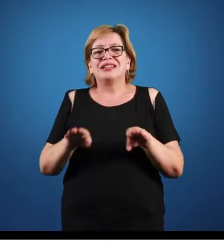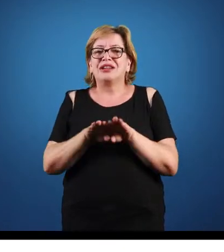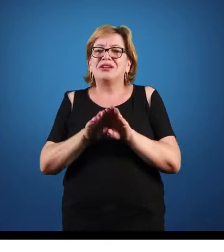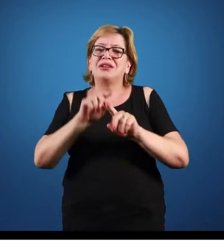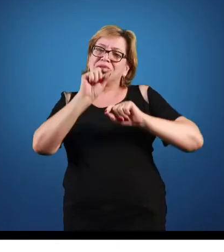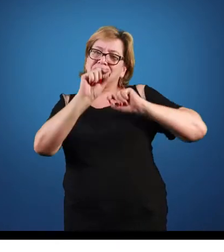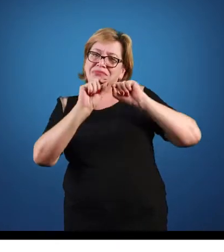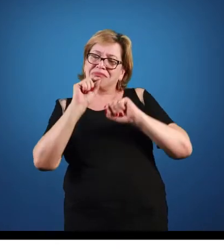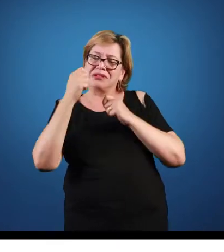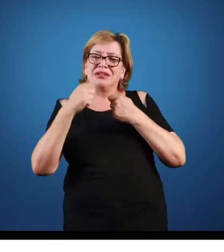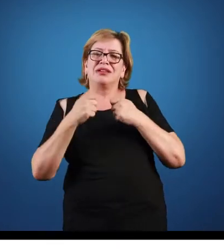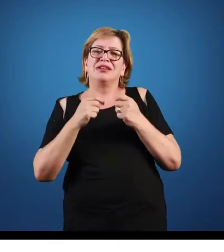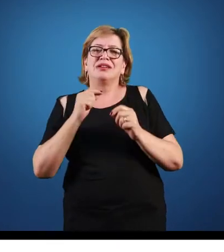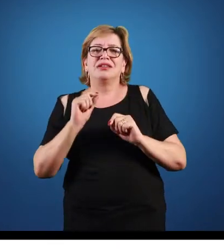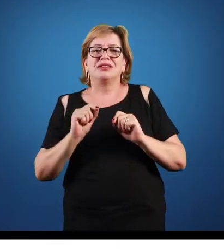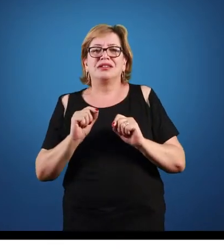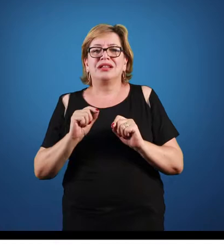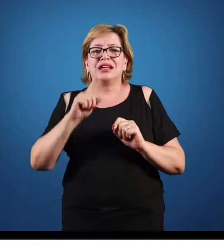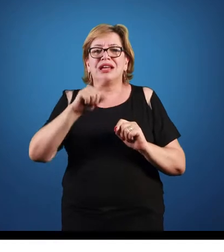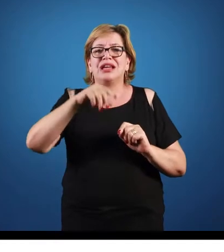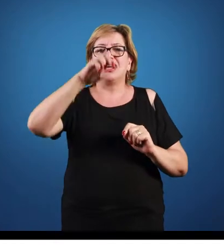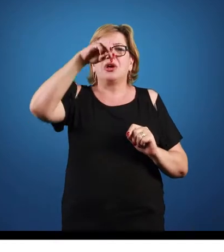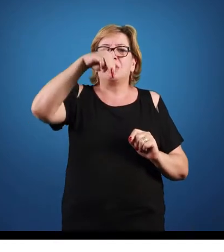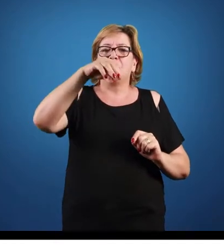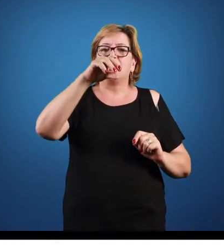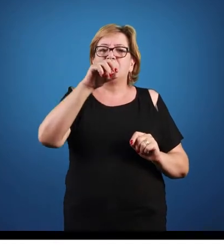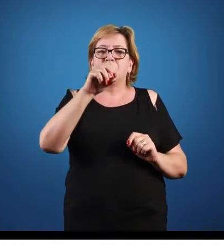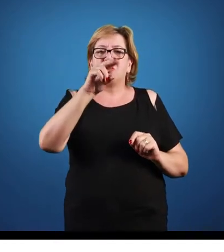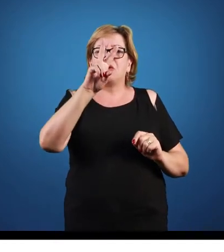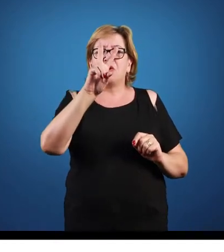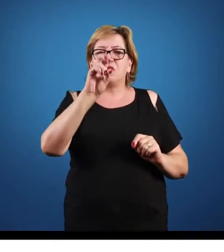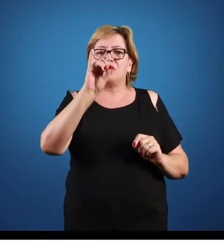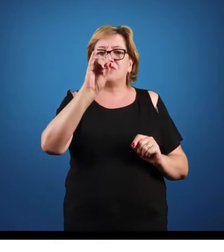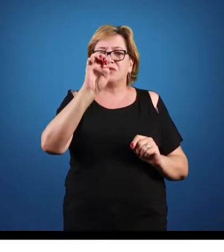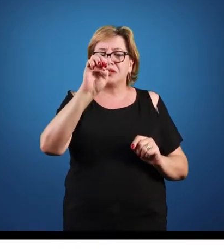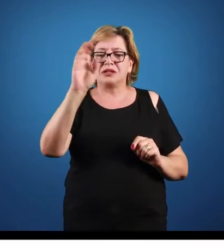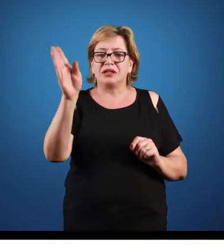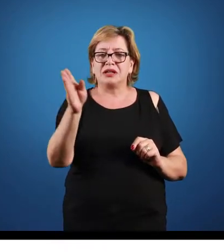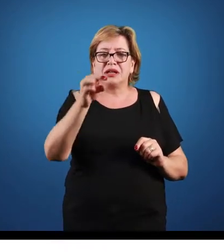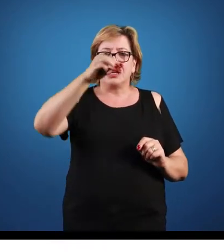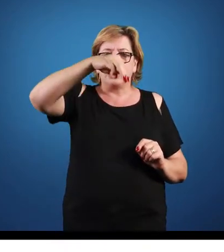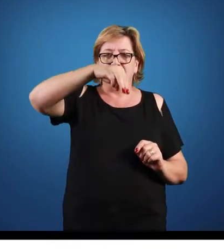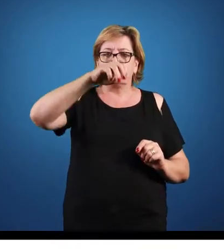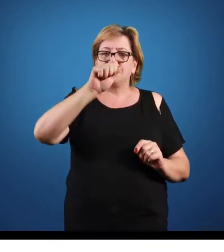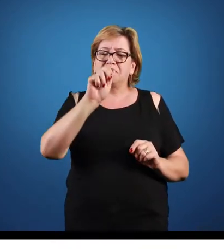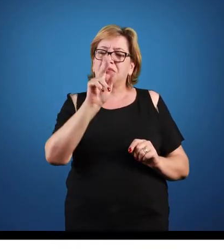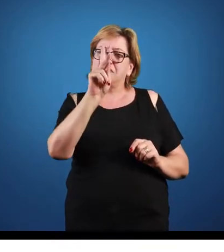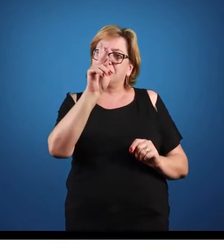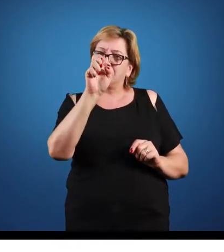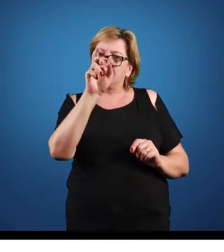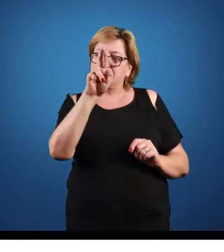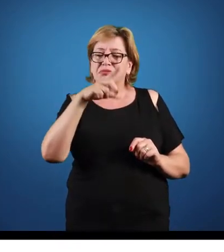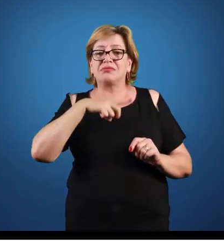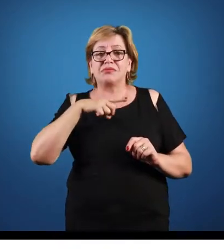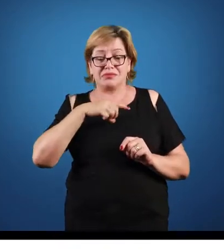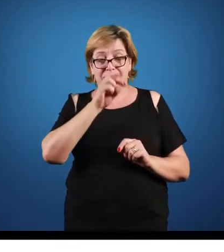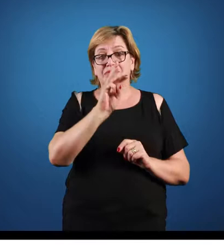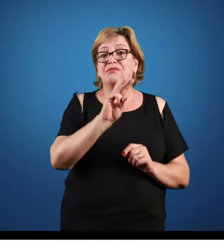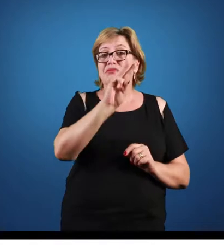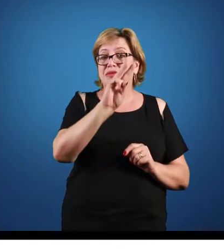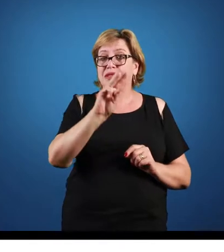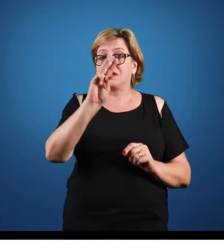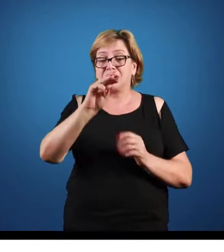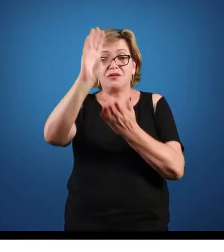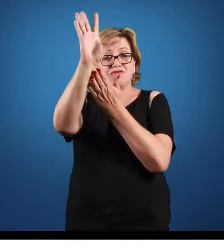precisar que é essencial pra fazer o editor movimenta isso pode ser baixado gratuitamente ele está disponível na internet